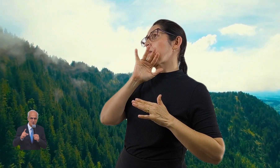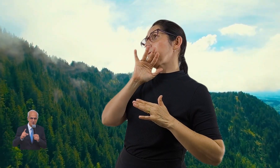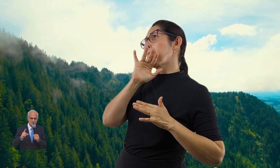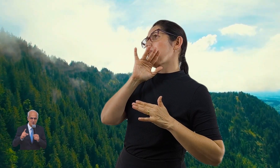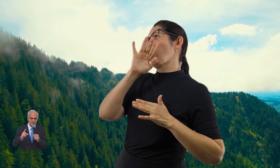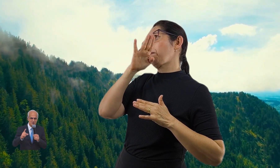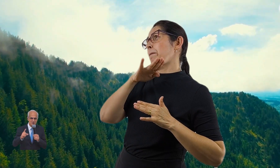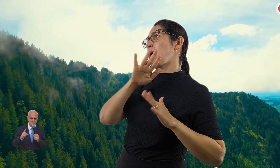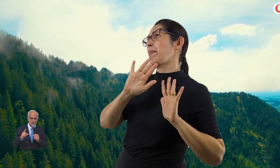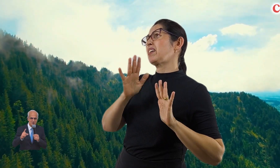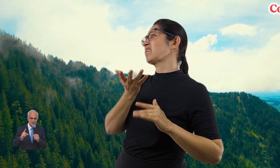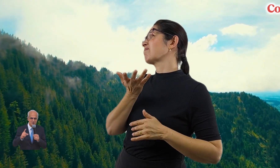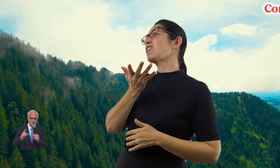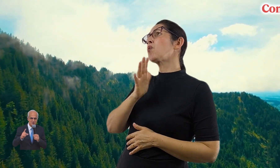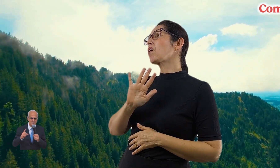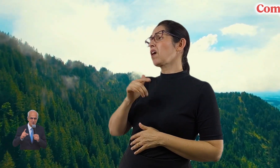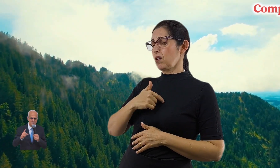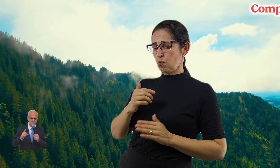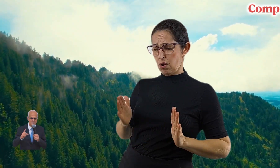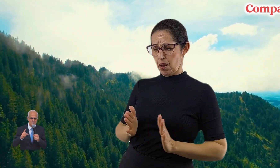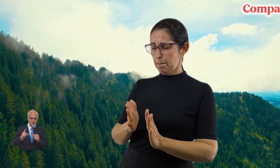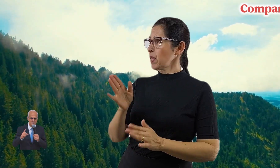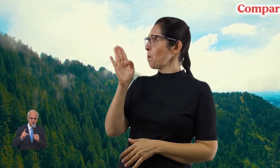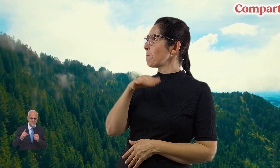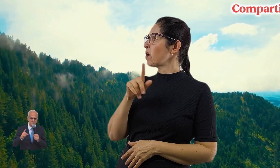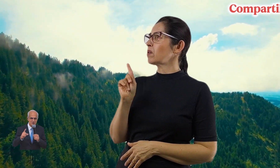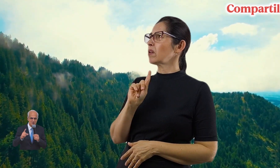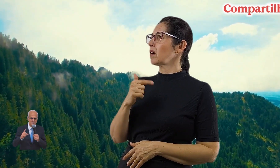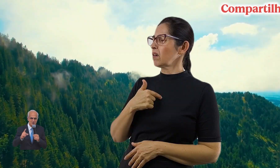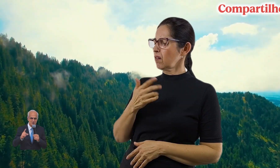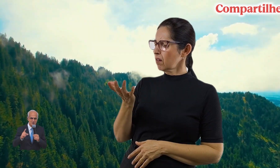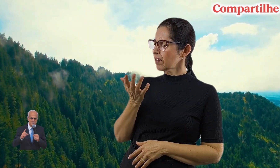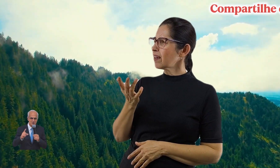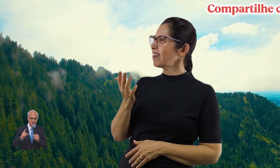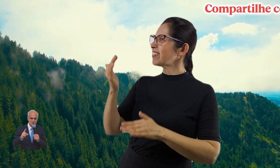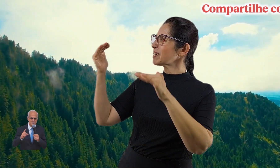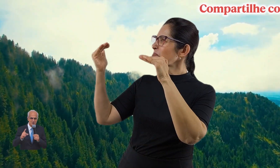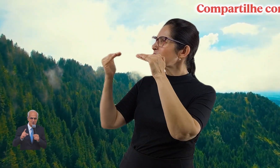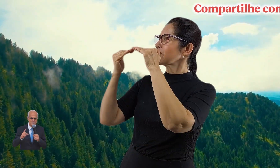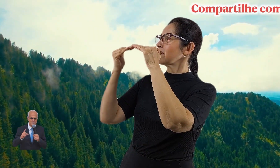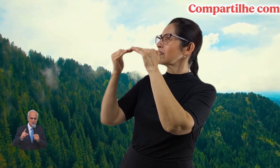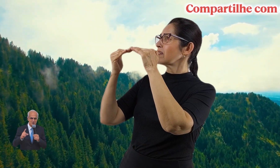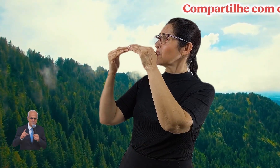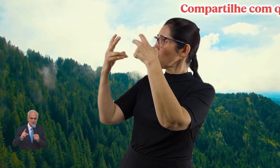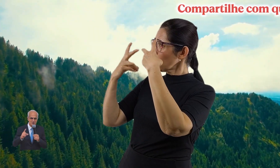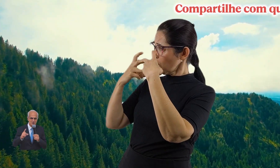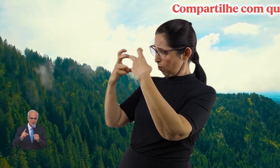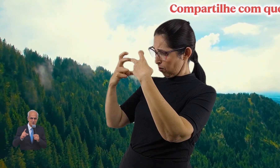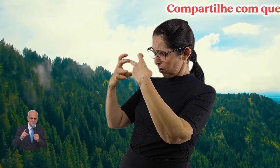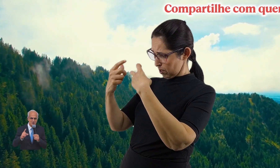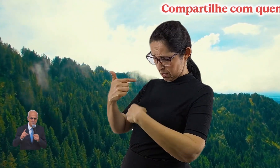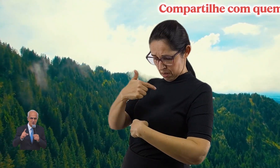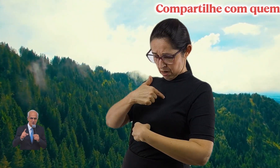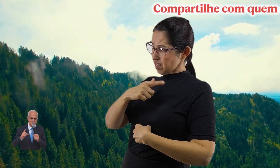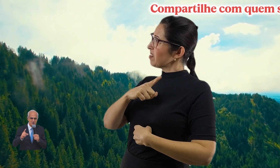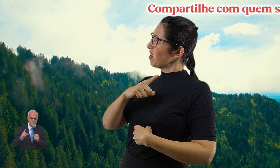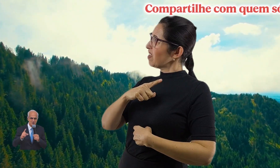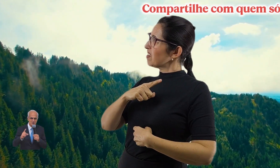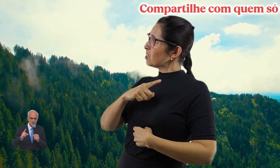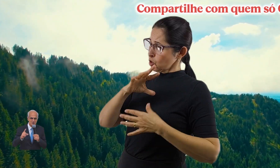Senhor, eu não quero o caminho mau, eu quero o teu pensamento. Sonda-me, vê se tem. Eu não sei, ele não